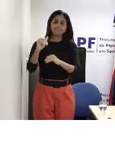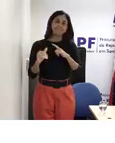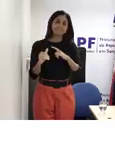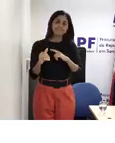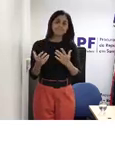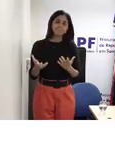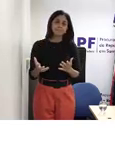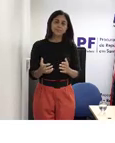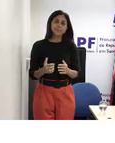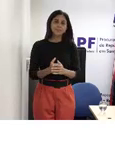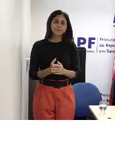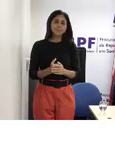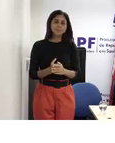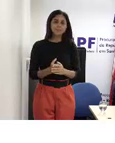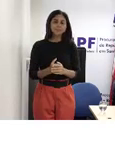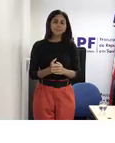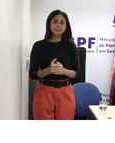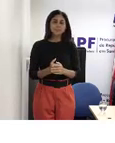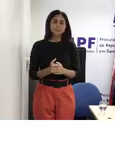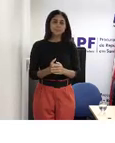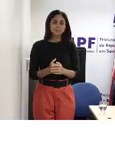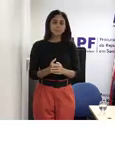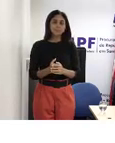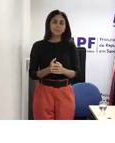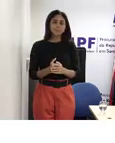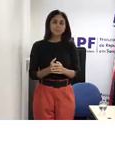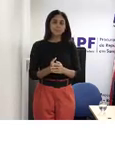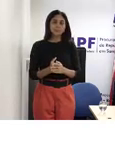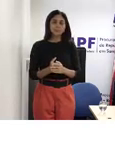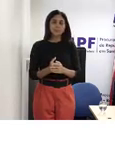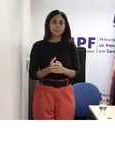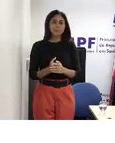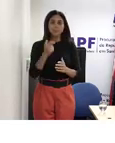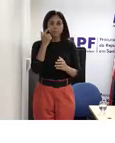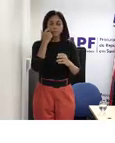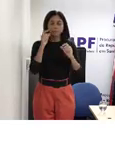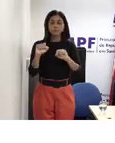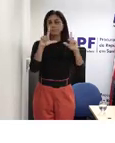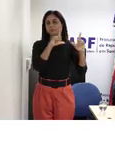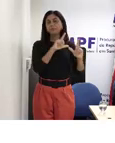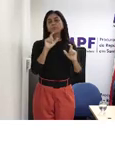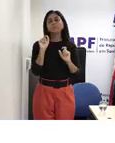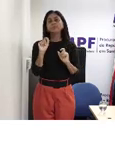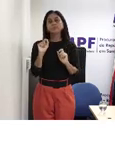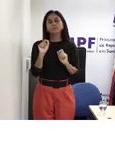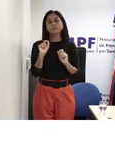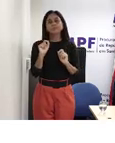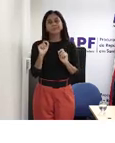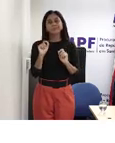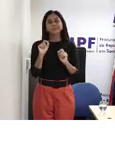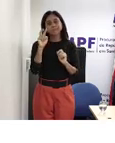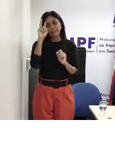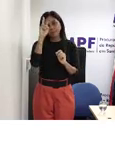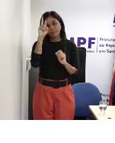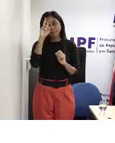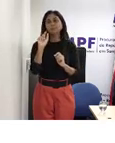coloquei aqui eu não coloquei os vídeos tá porque é muito forte mas eu coloquei alguns casos e os casos que mais assustam É esse